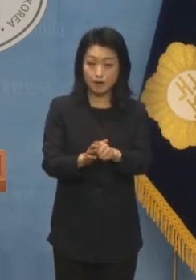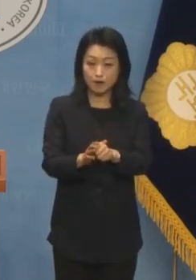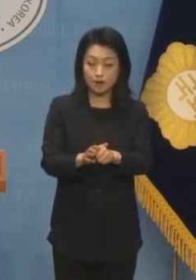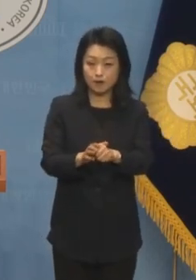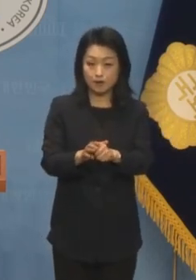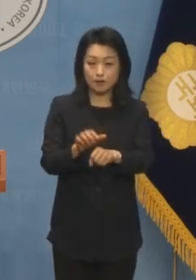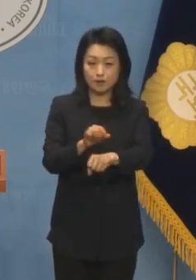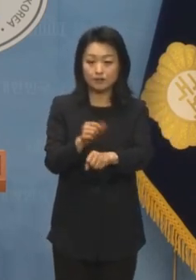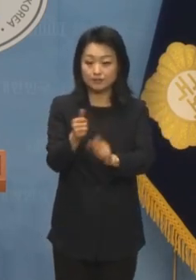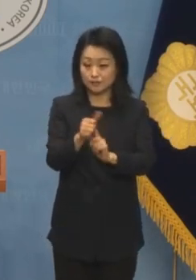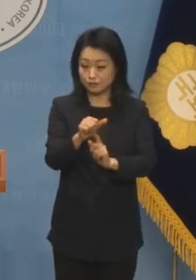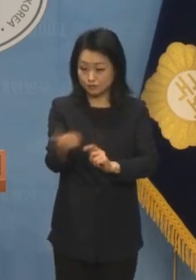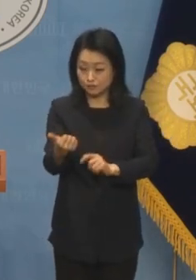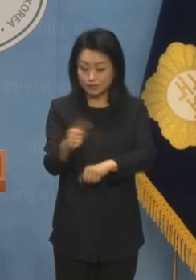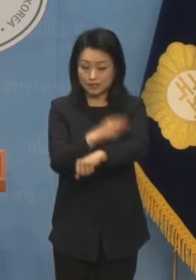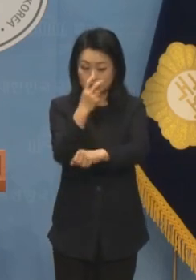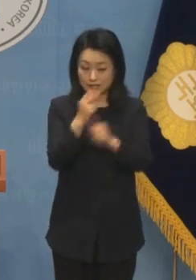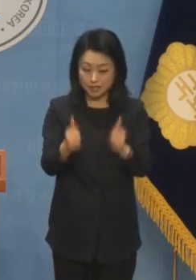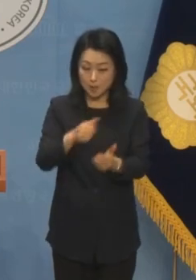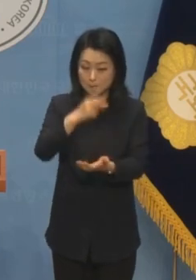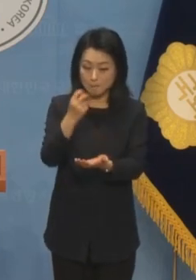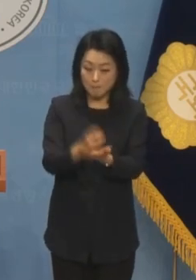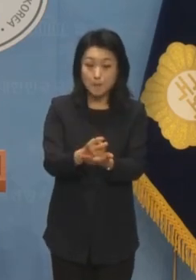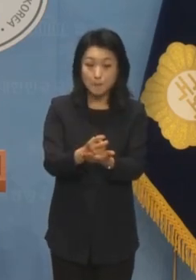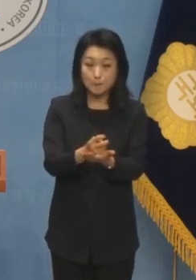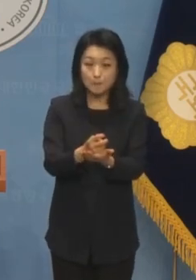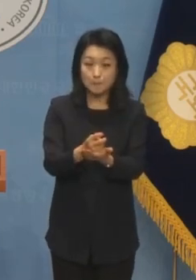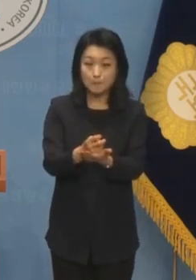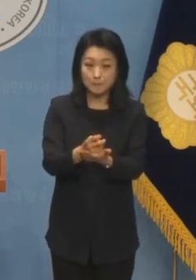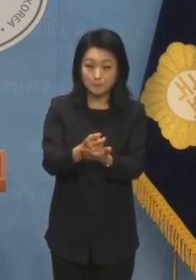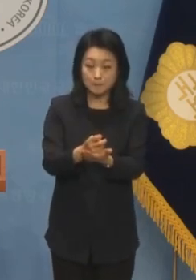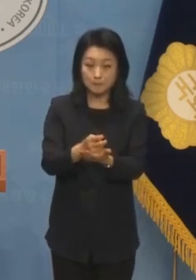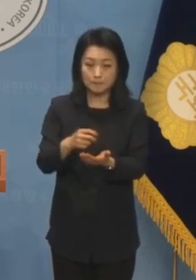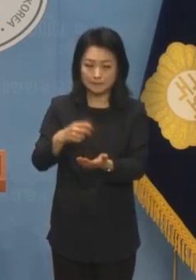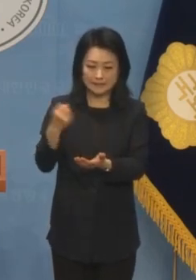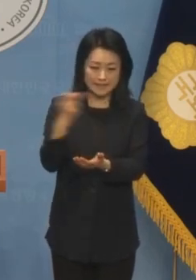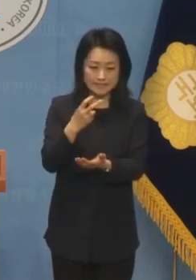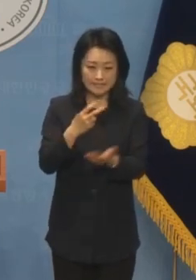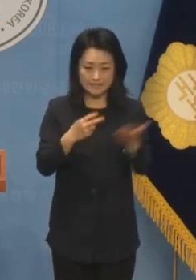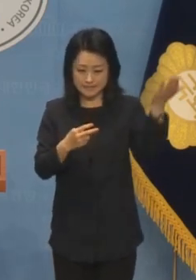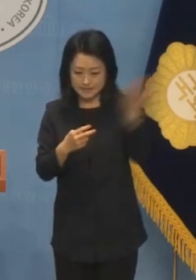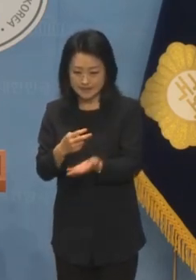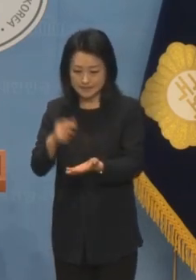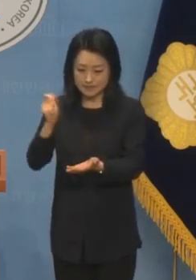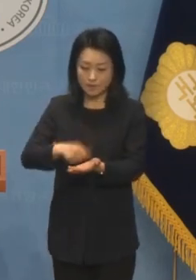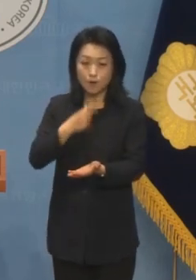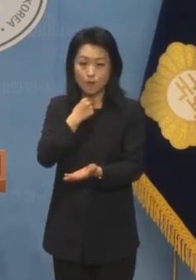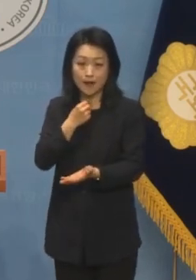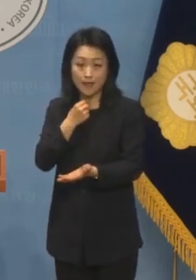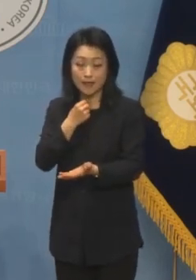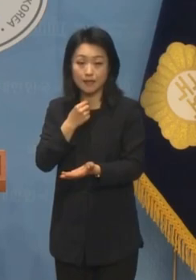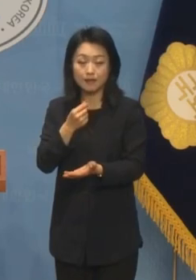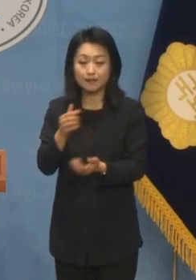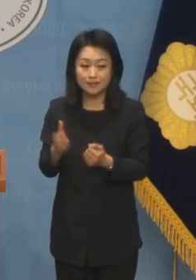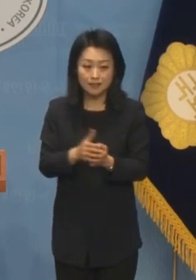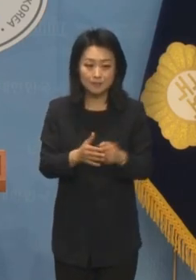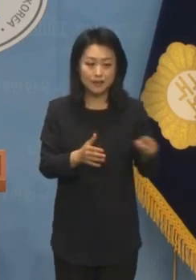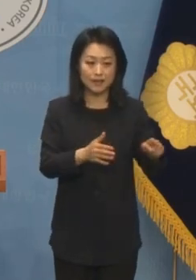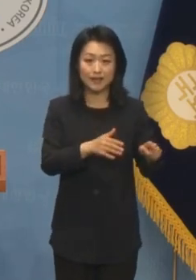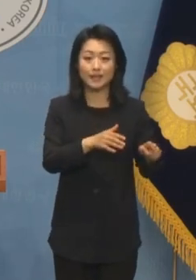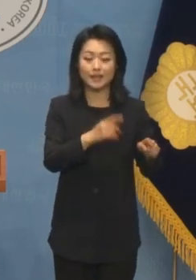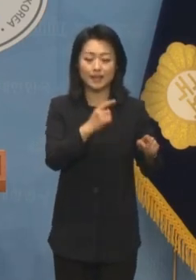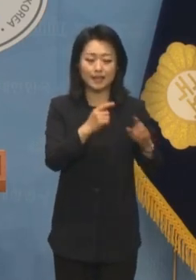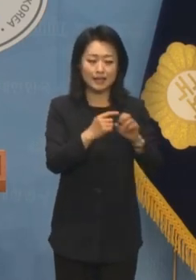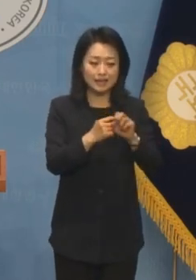거부하자 국민의힘이 재의결에 대비해 표 단속에 들어갔습니다. 전현직 원내대표들이 나서 특검법